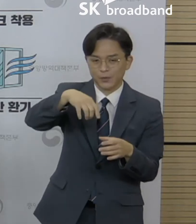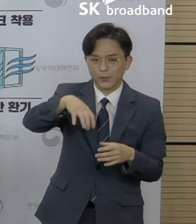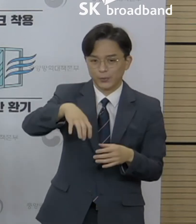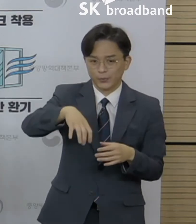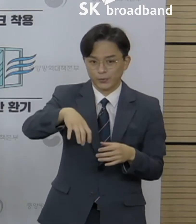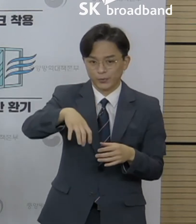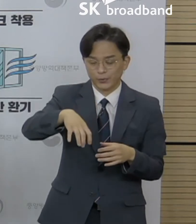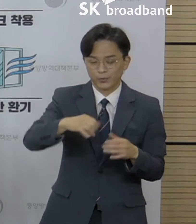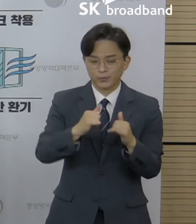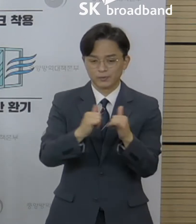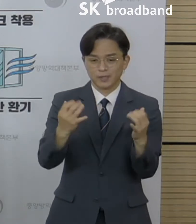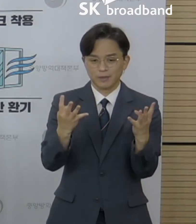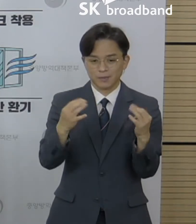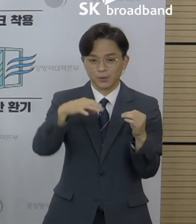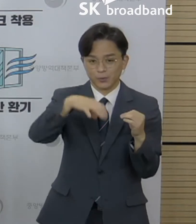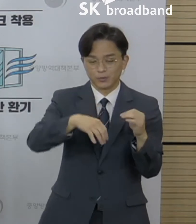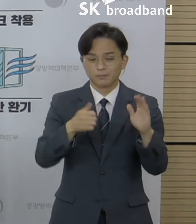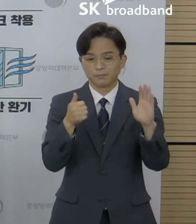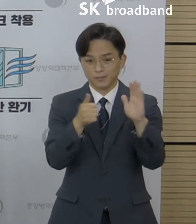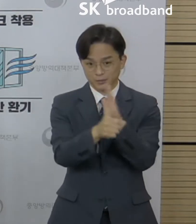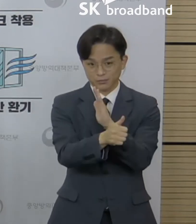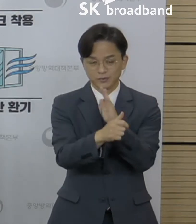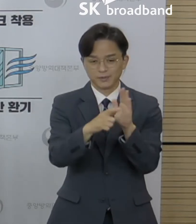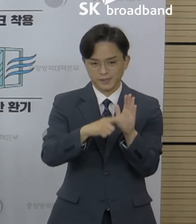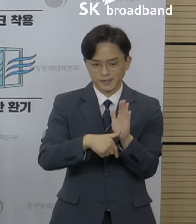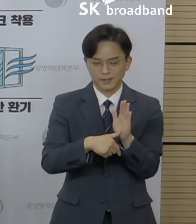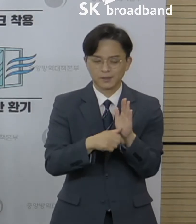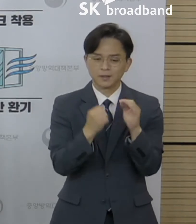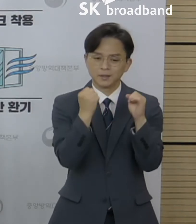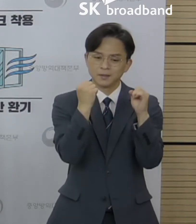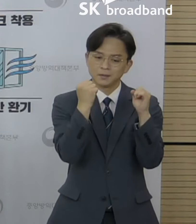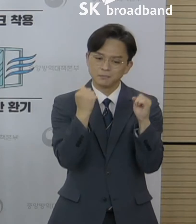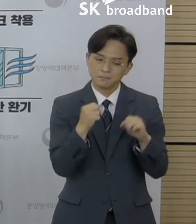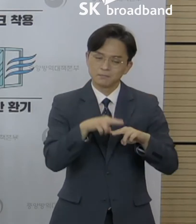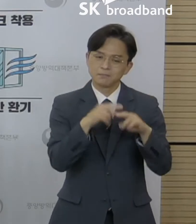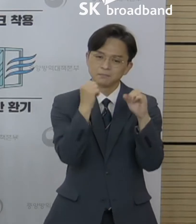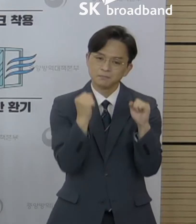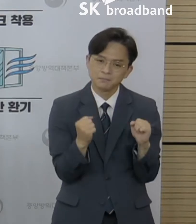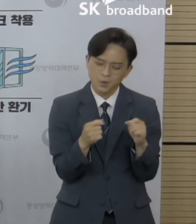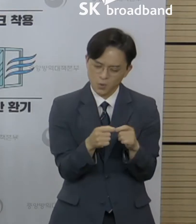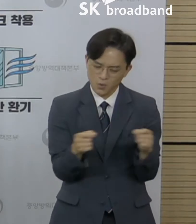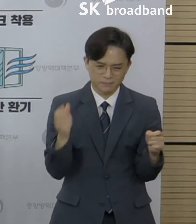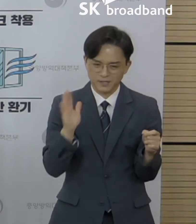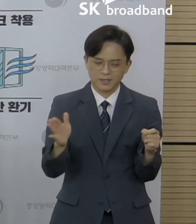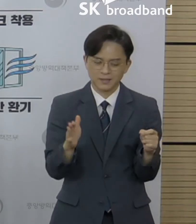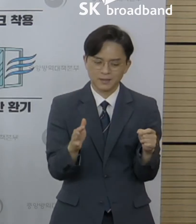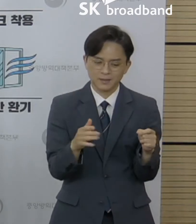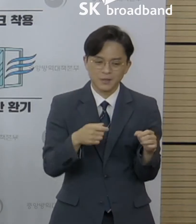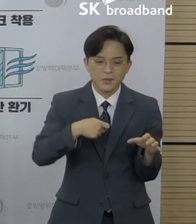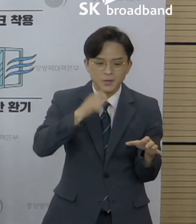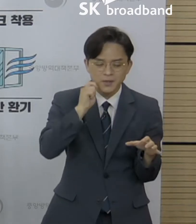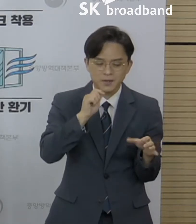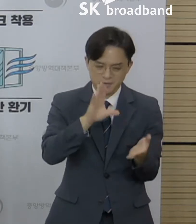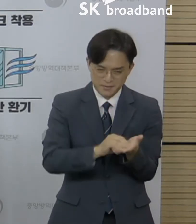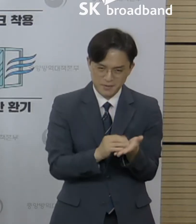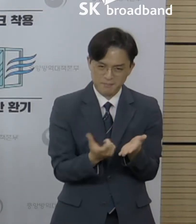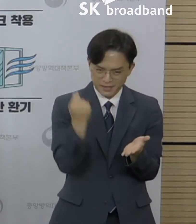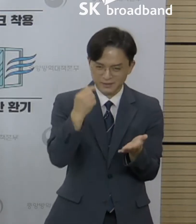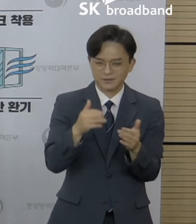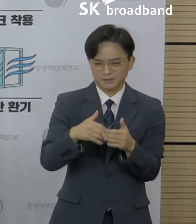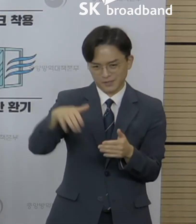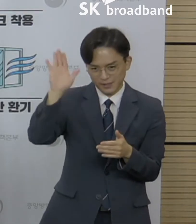다중이용시설을 이용하실 경우 실내에 머무는 시간을 최소화해 주시고 음식물 섭취를 전후로 대화를 할